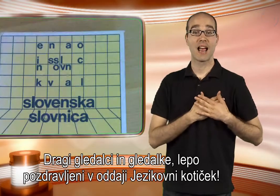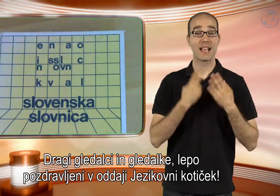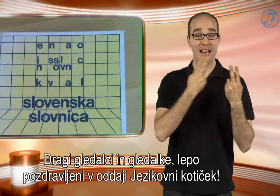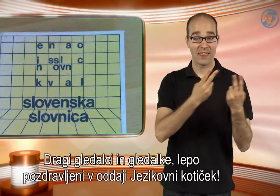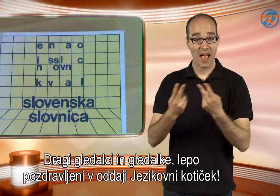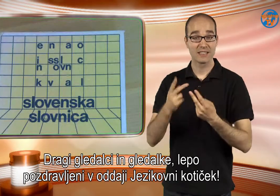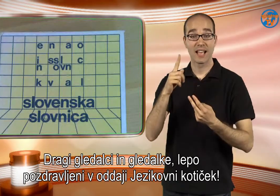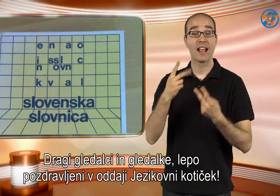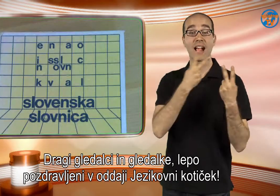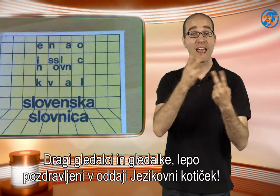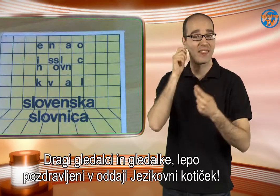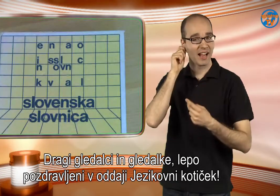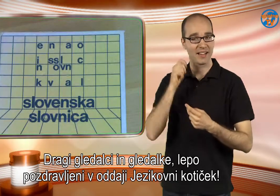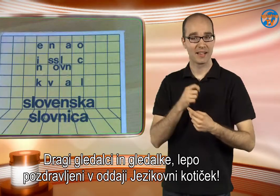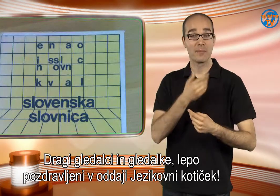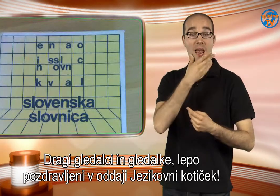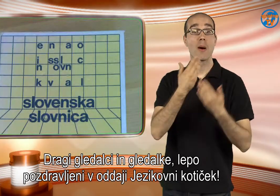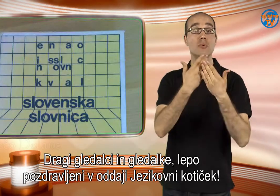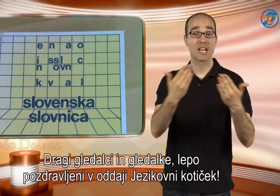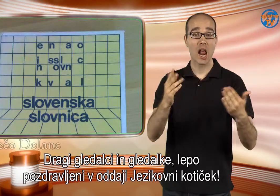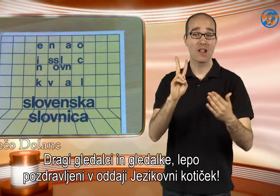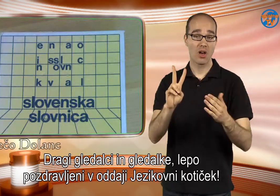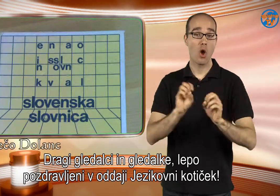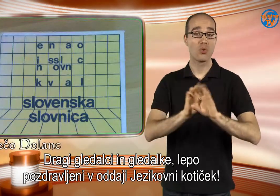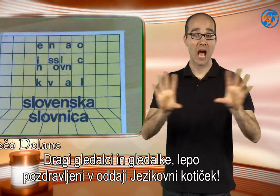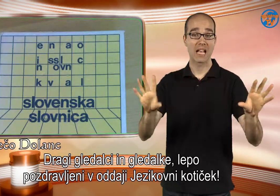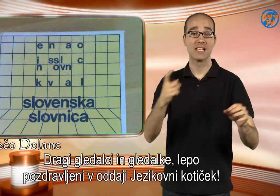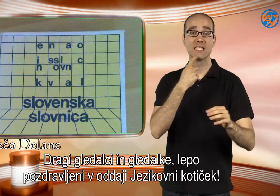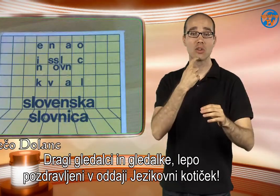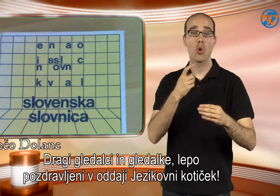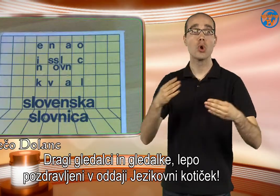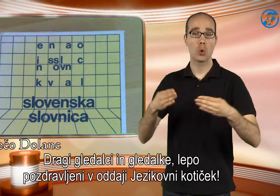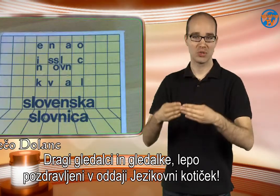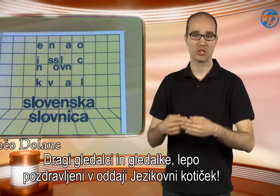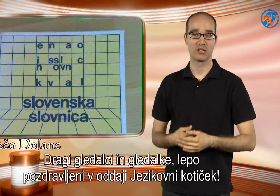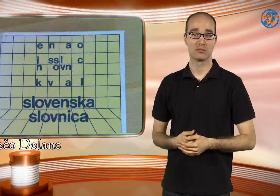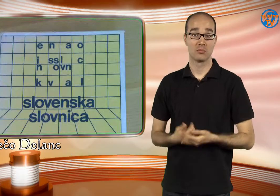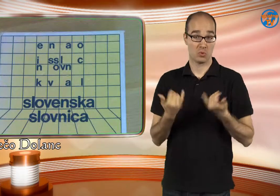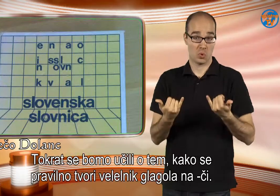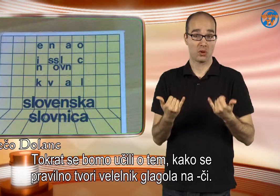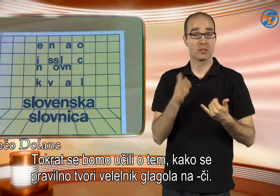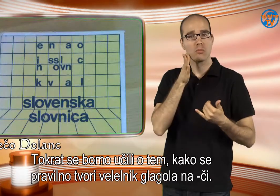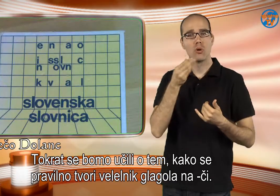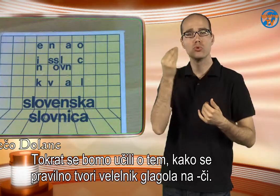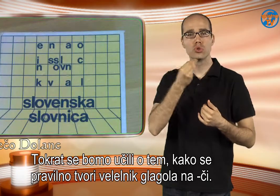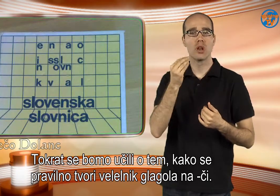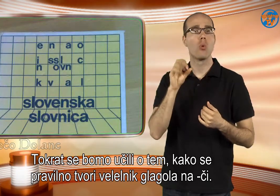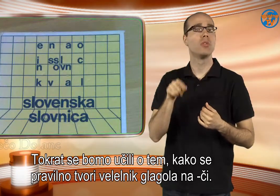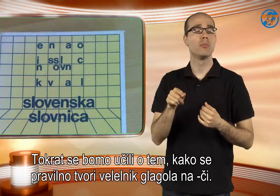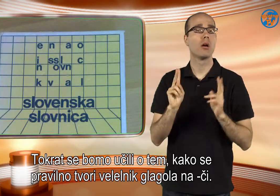Dragi gledalci in gledalke, lepo pozdravljeni v oddaji Jezikovni kotiček. Tokrat se bomo učili o tem, kako